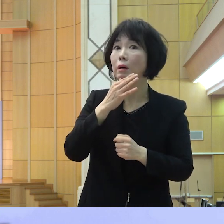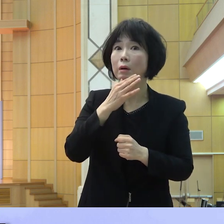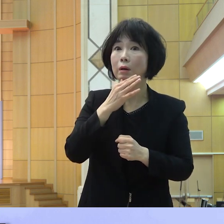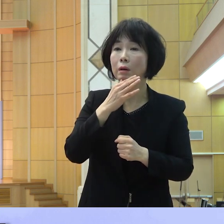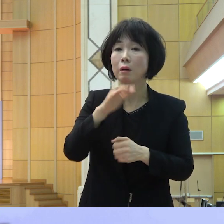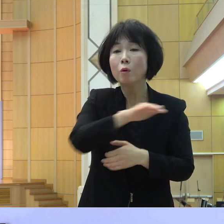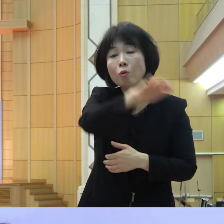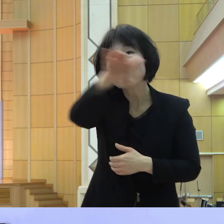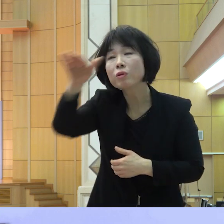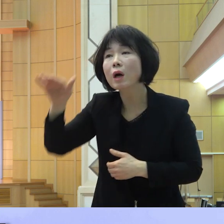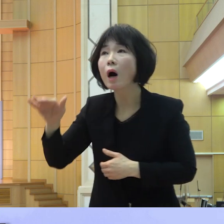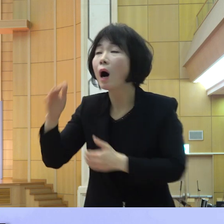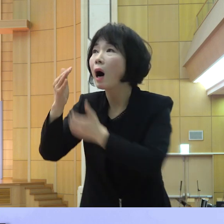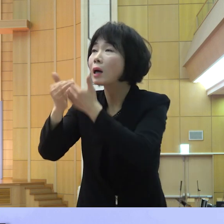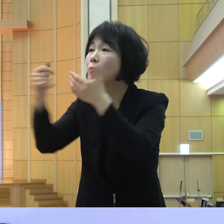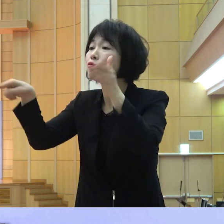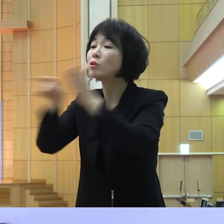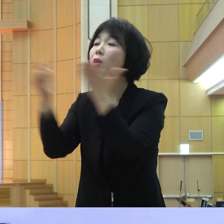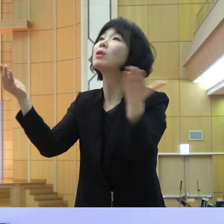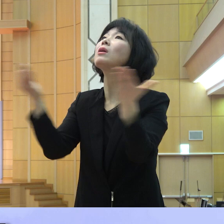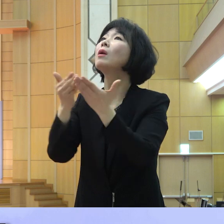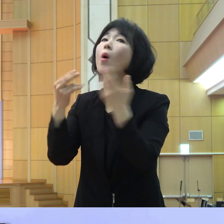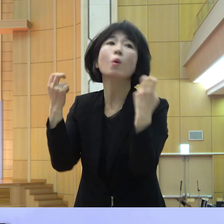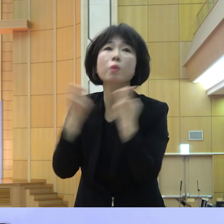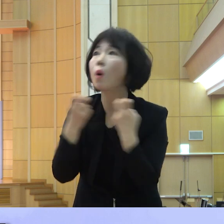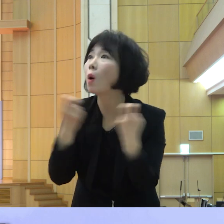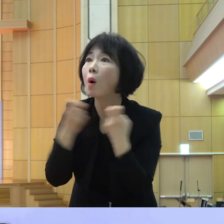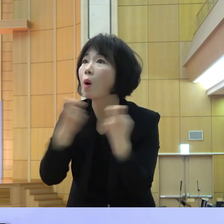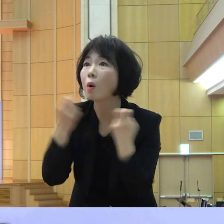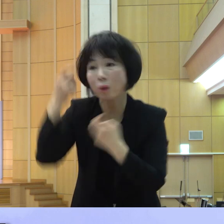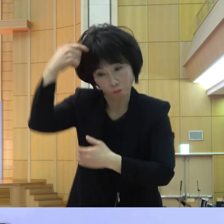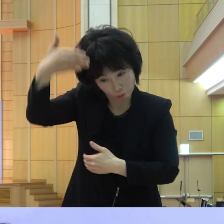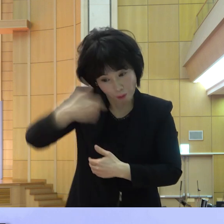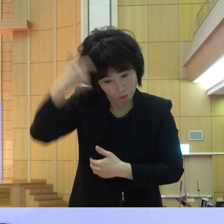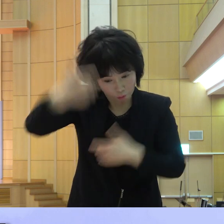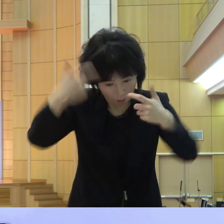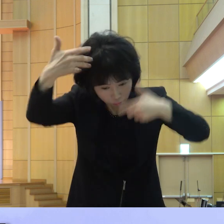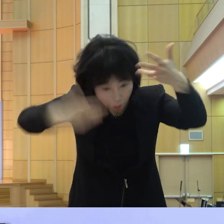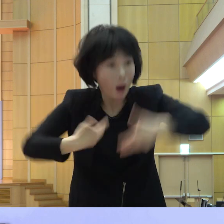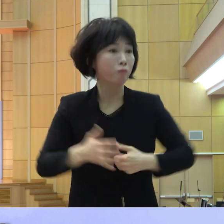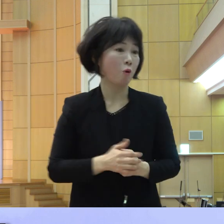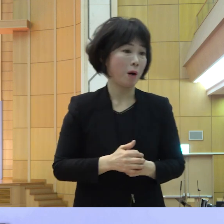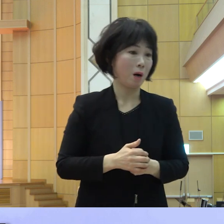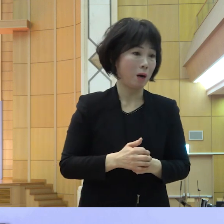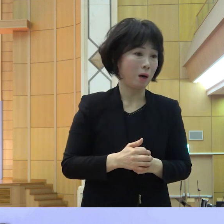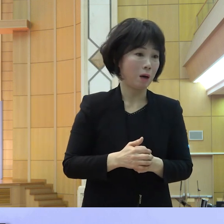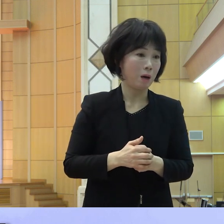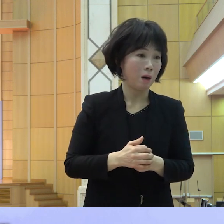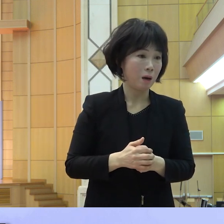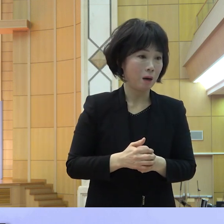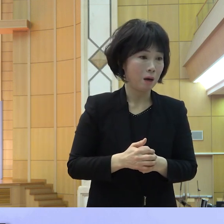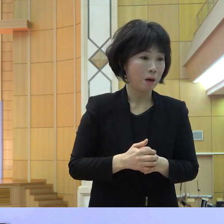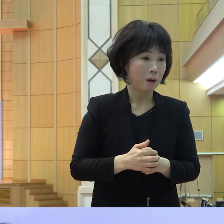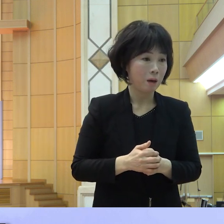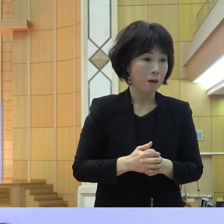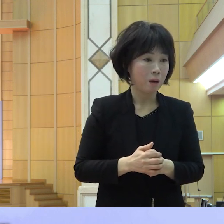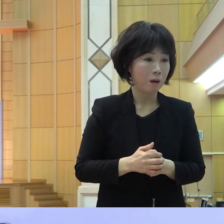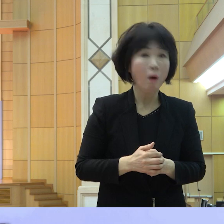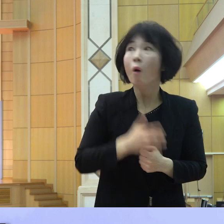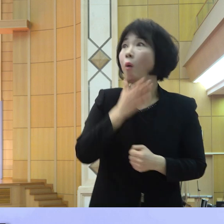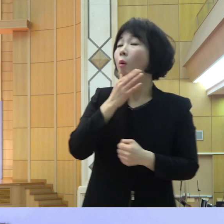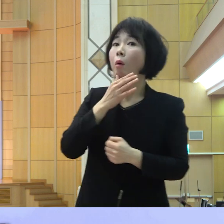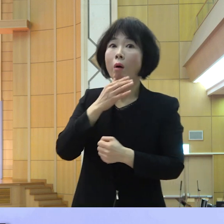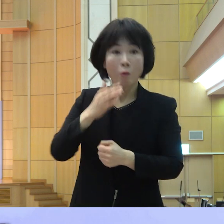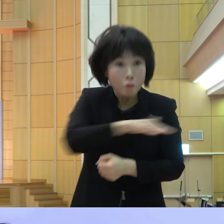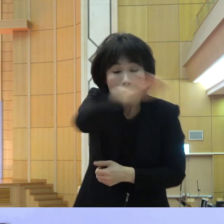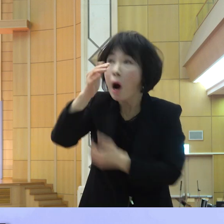일을 하고, 그러니까 영생하도록 있는 양식을 위해 일하라. 그게 하나님의 일인 줄로 알고 어떻게 우리가